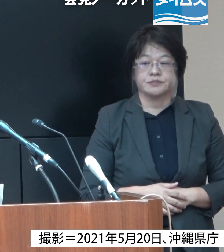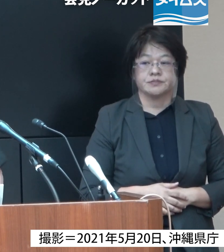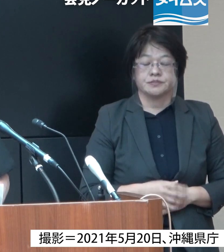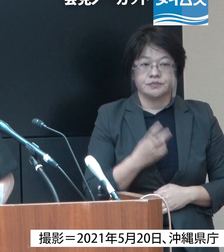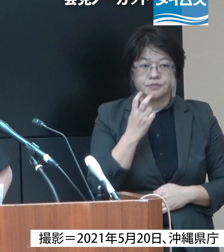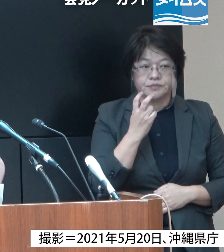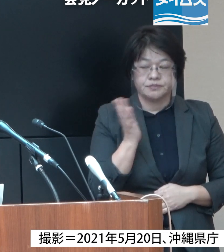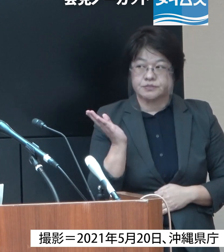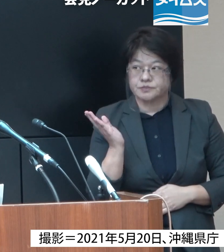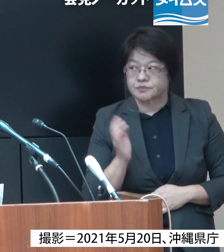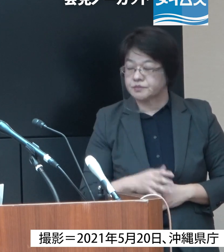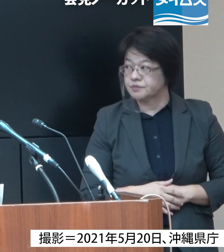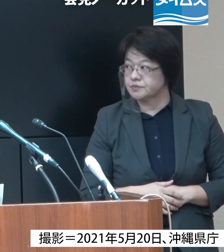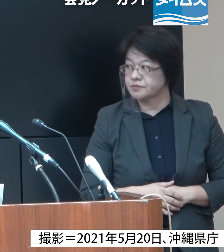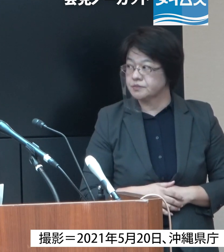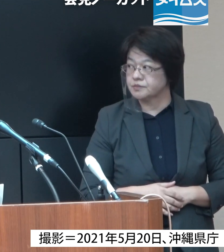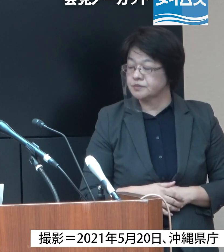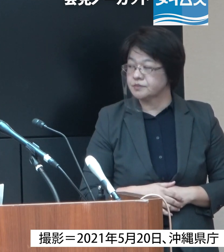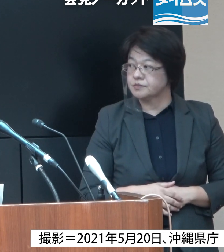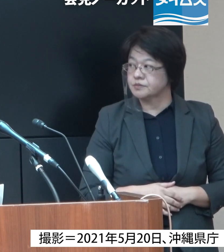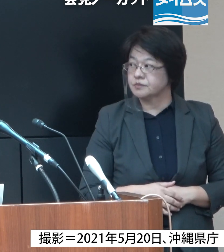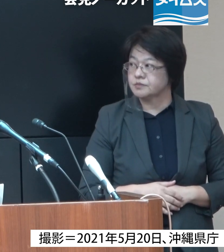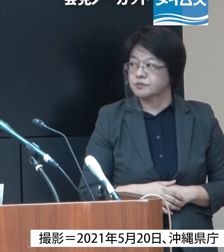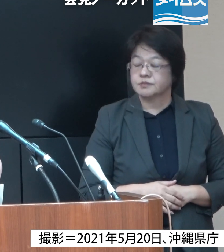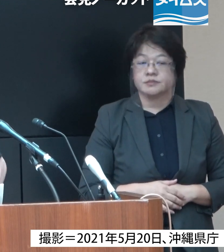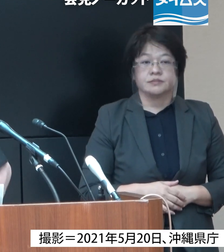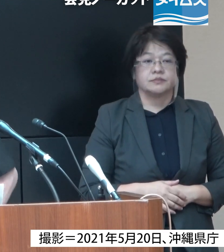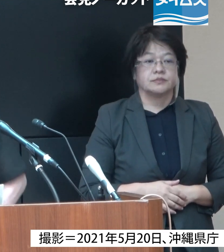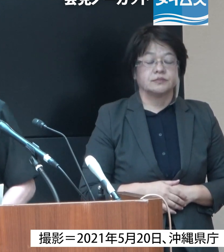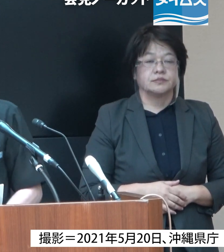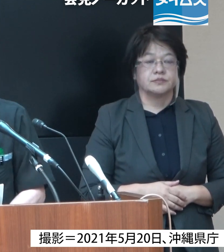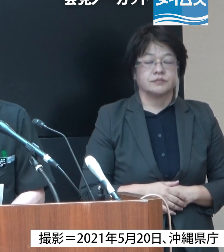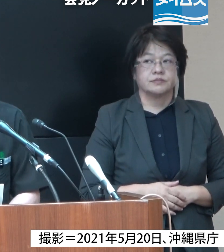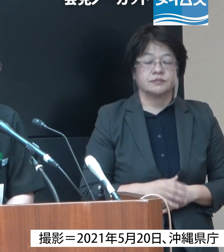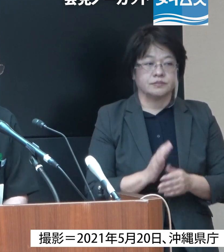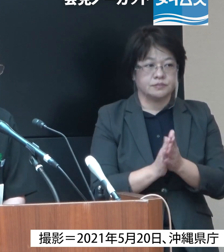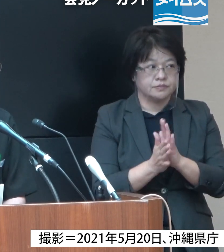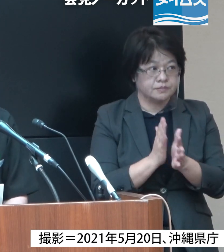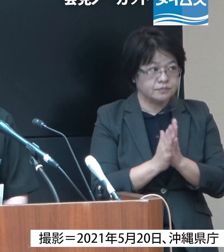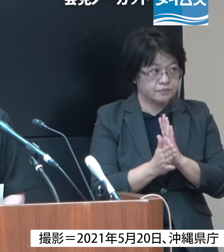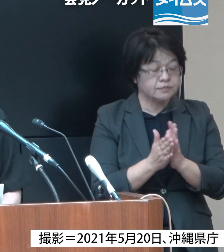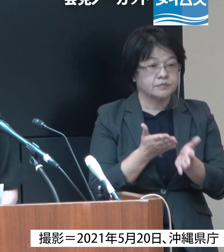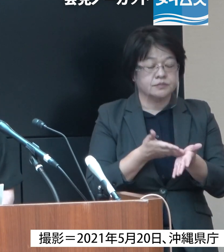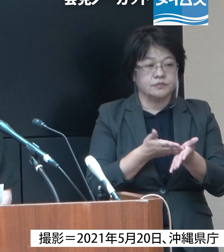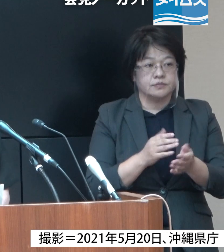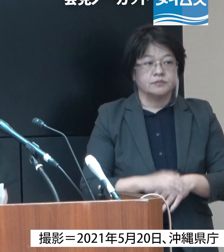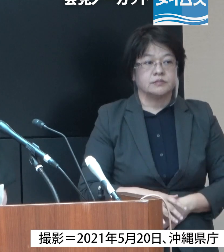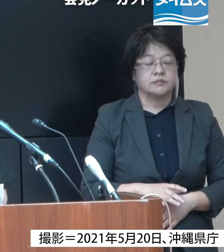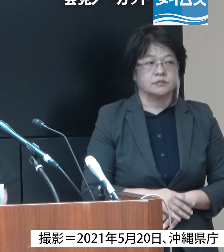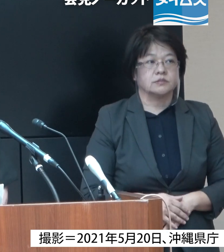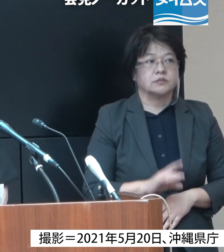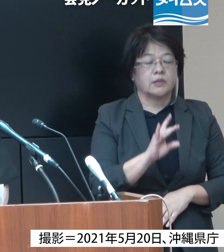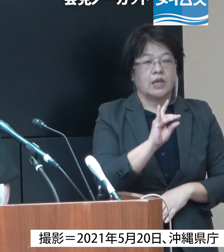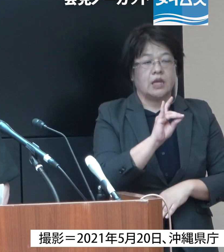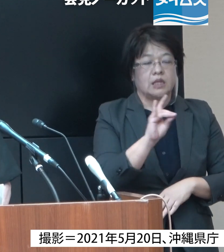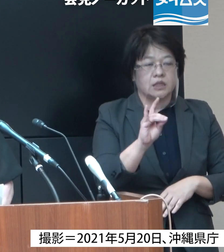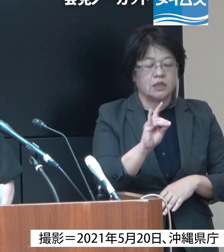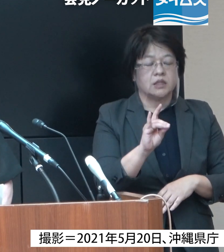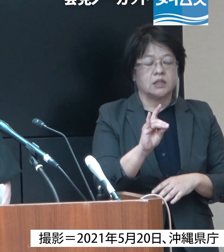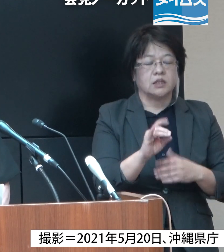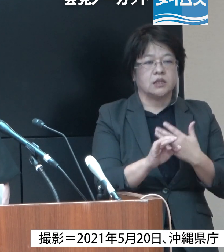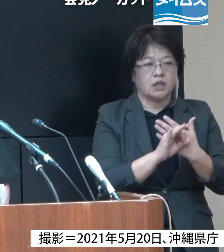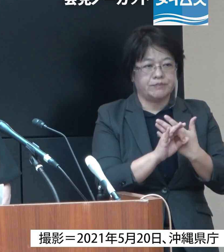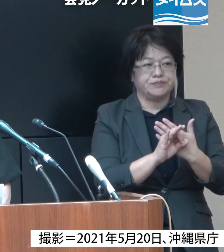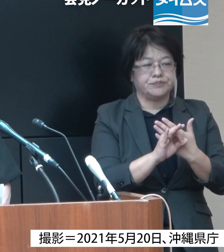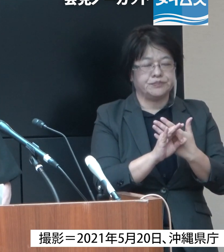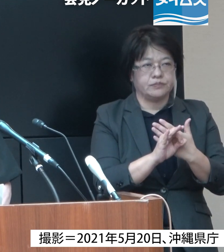わかりました、ありがとうございます。 議案 説明会です。 何時から ？11時半 だと思います。すいません、大変失礼いたしました。議案説明会がその前に